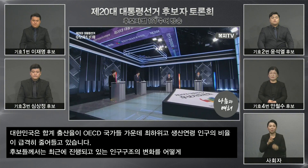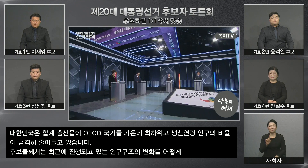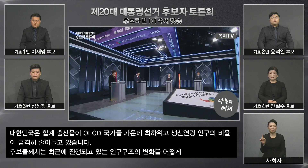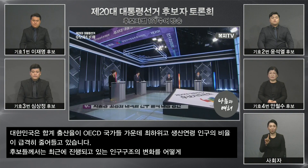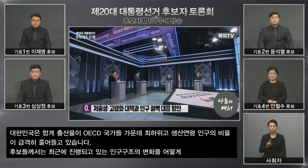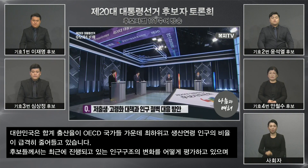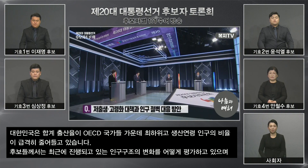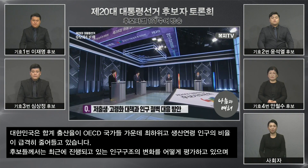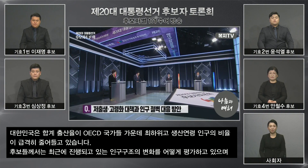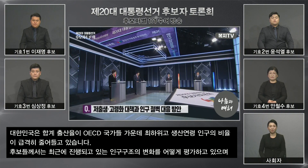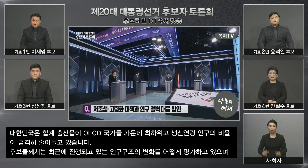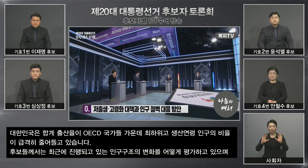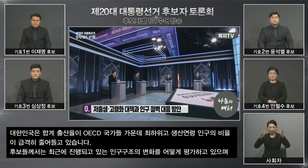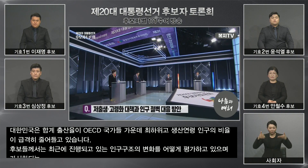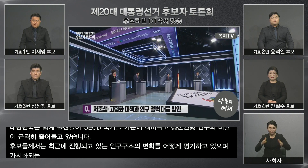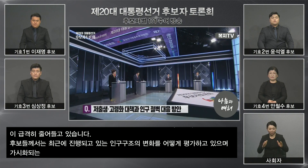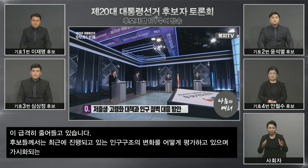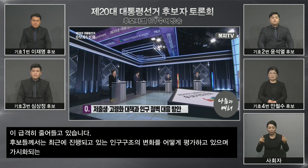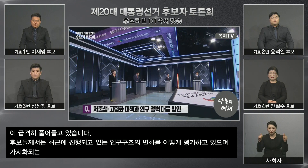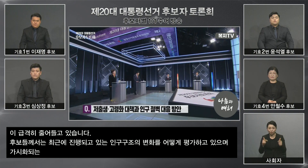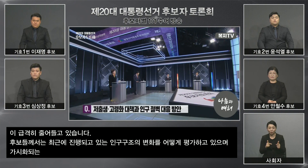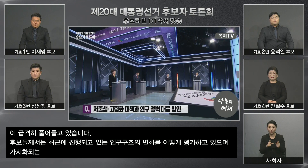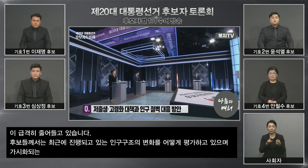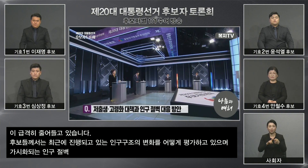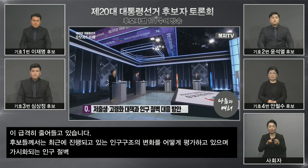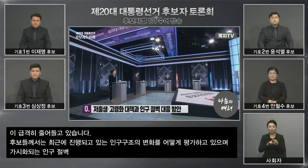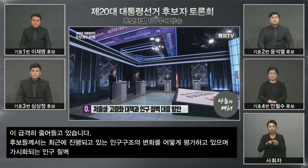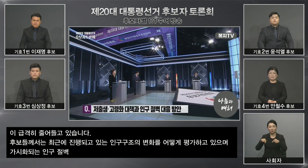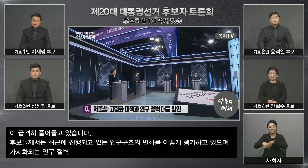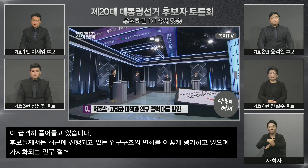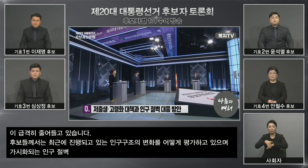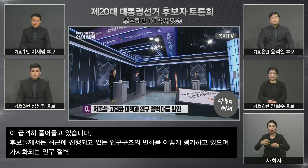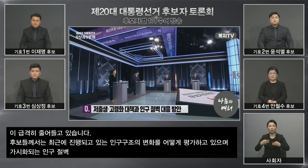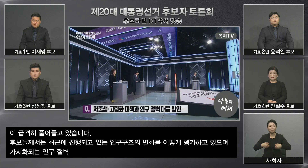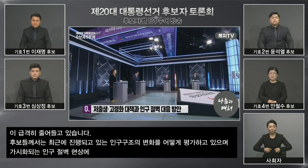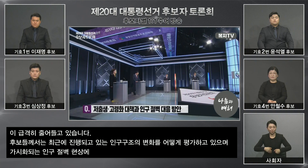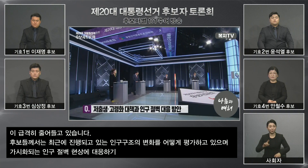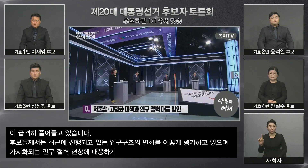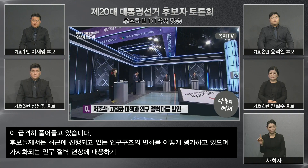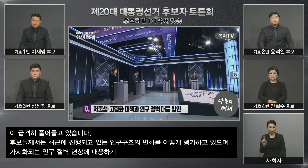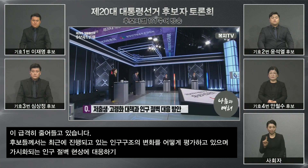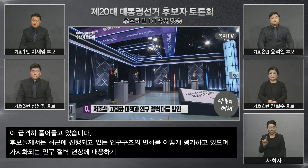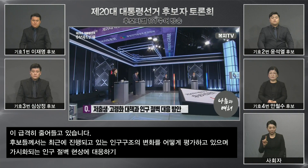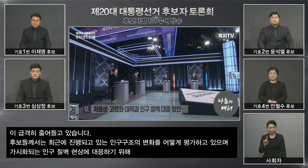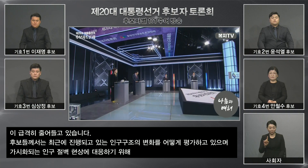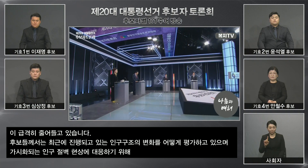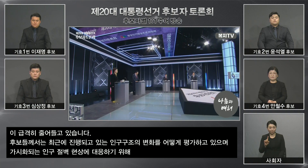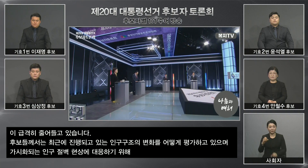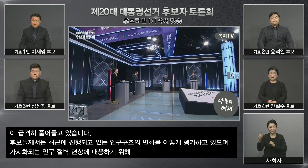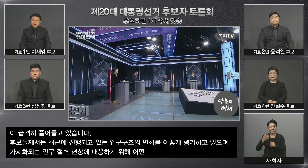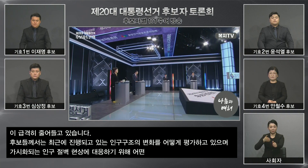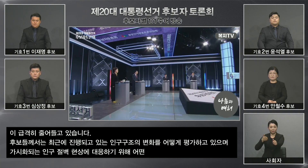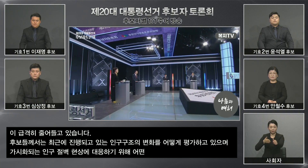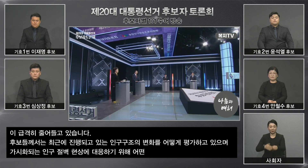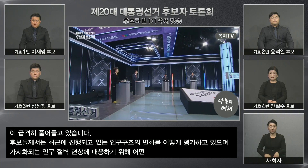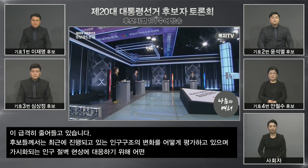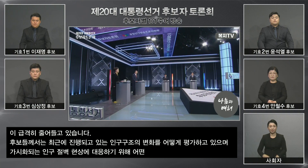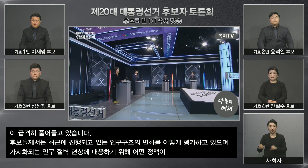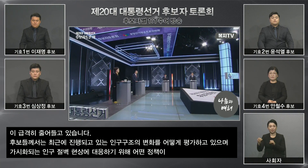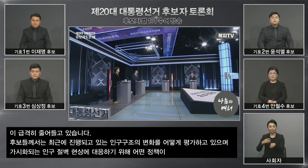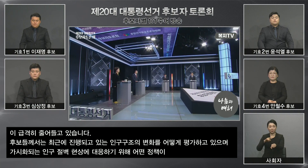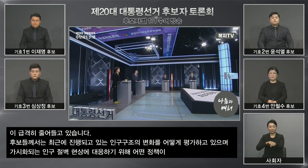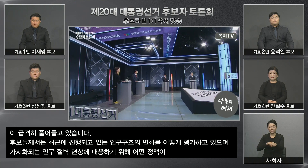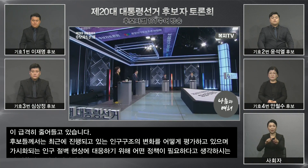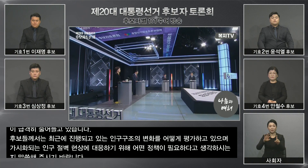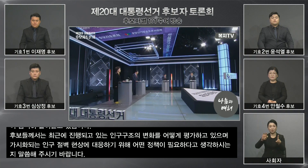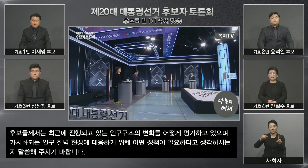인구 절벽 현상에 대응하기 위해서 어떤 정책이 필요하다고 생각하시는지 말씀해 주시기 바랍니다. 답변 시간 1분이고요.